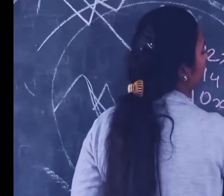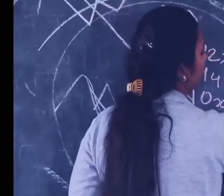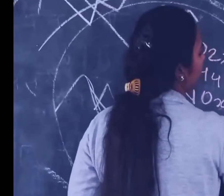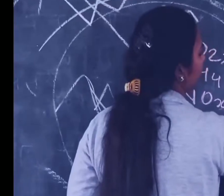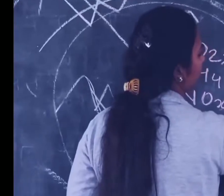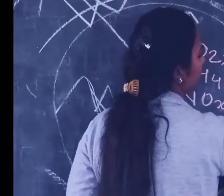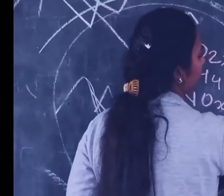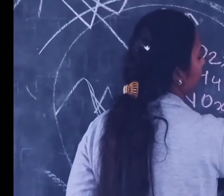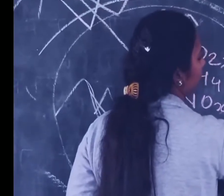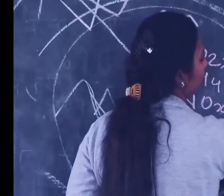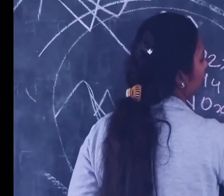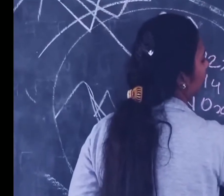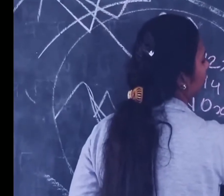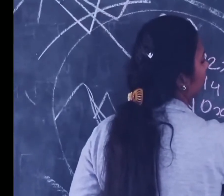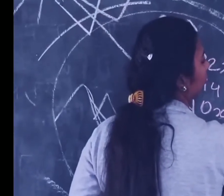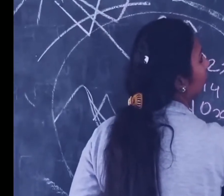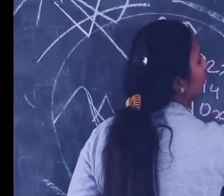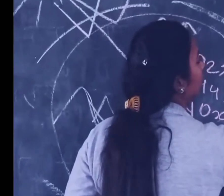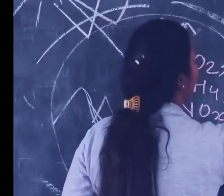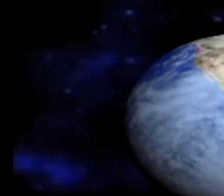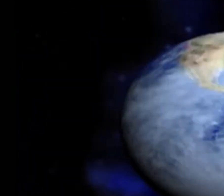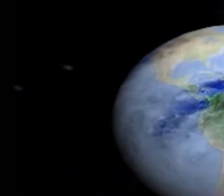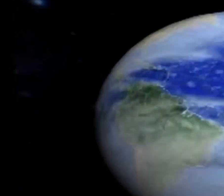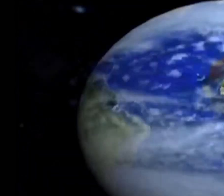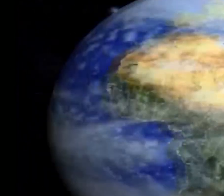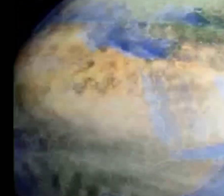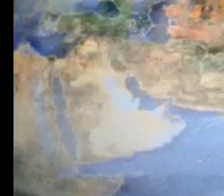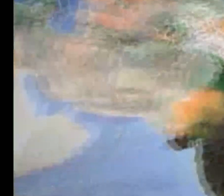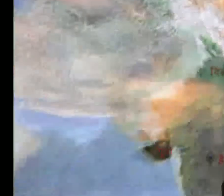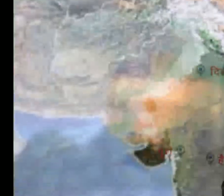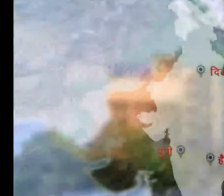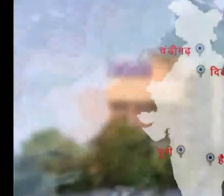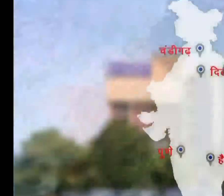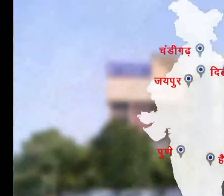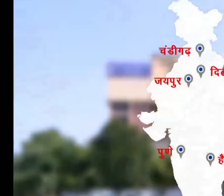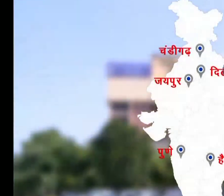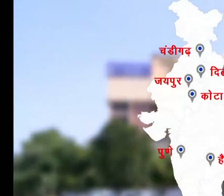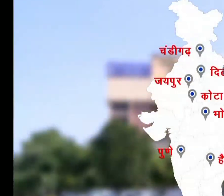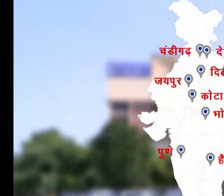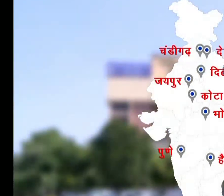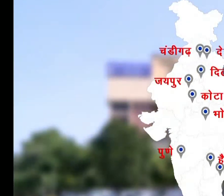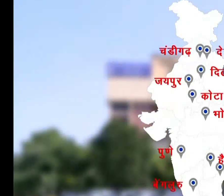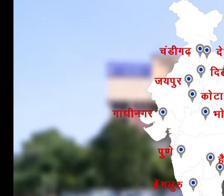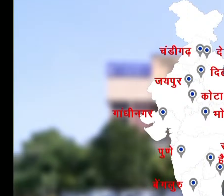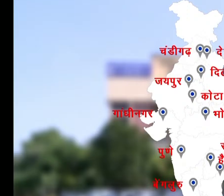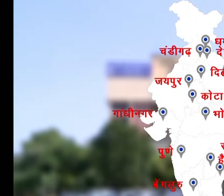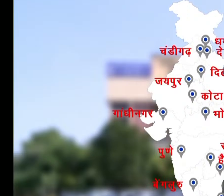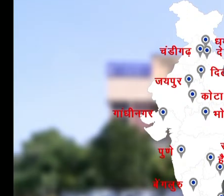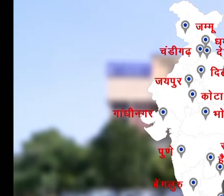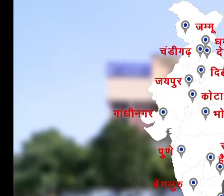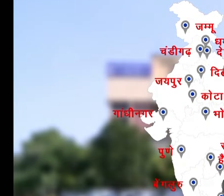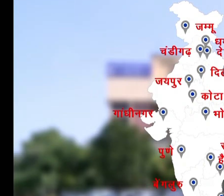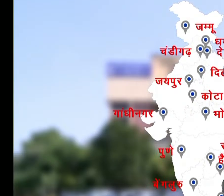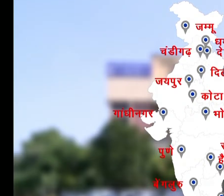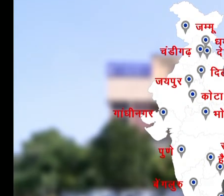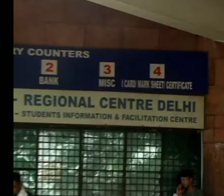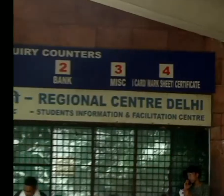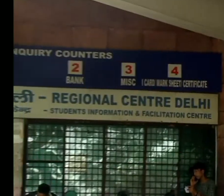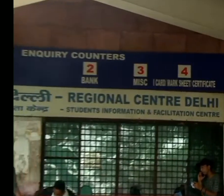मिलता फिर दुनिया में इसके केंद्र बहुत। कोई